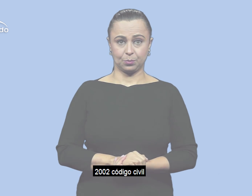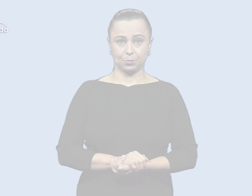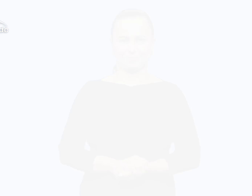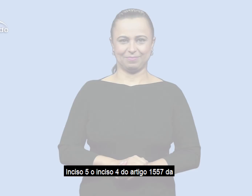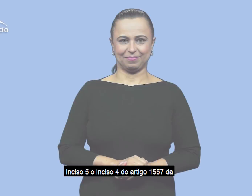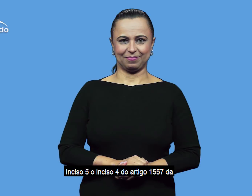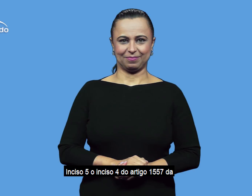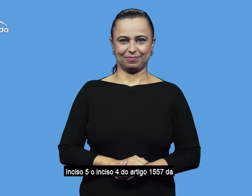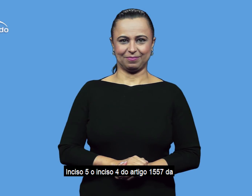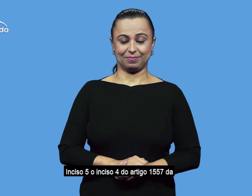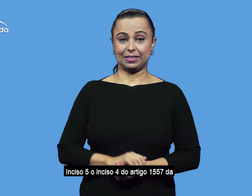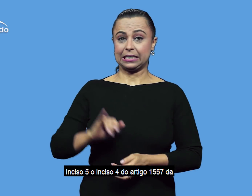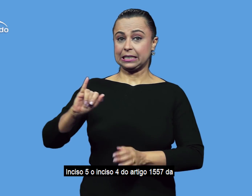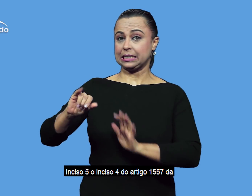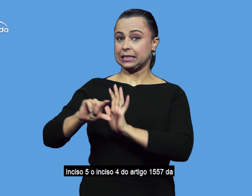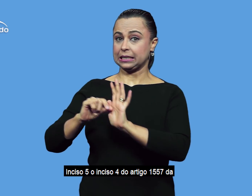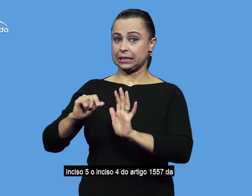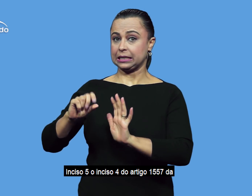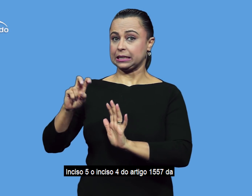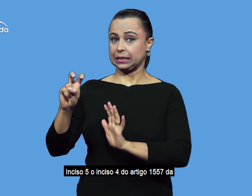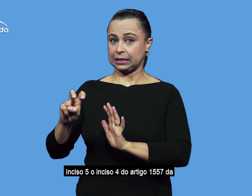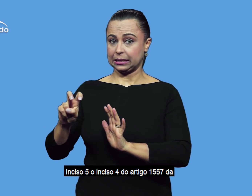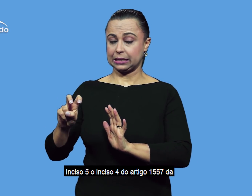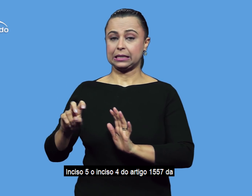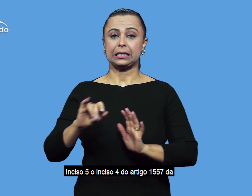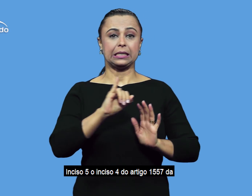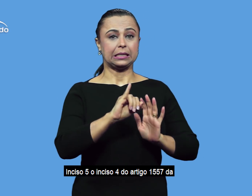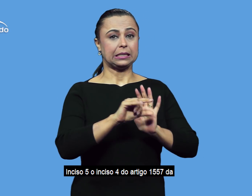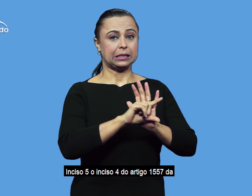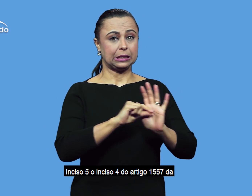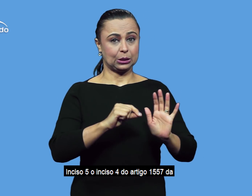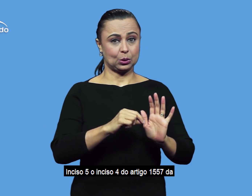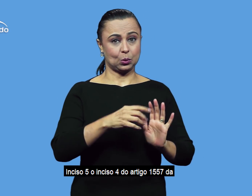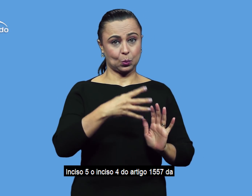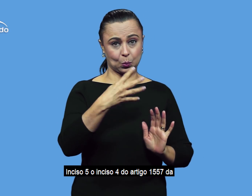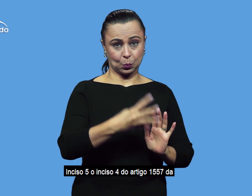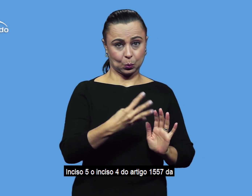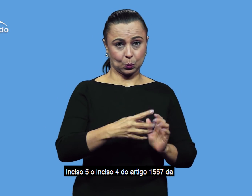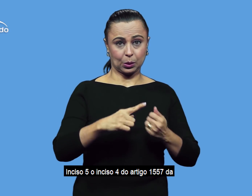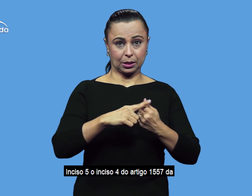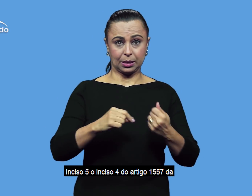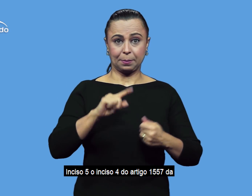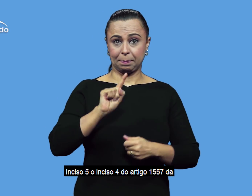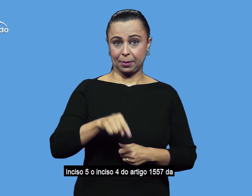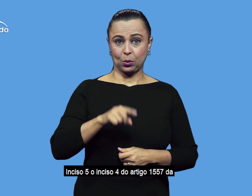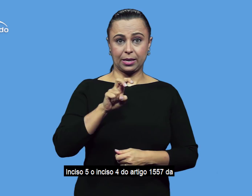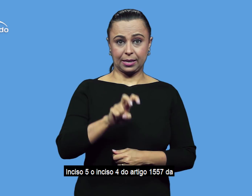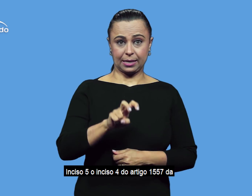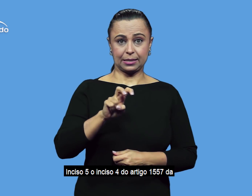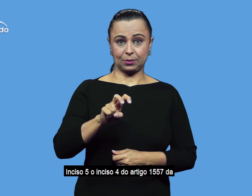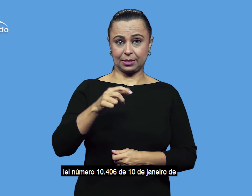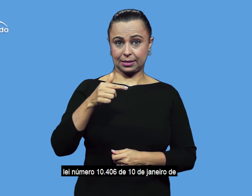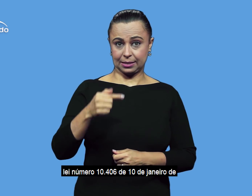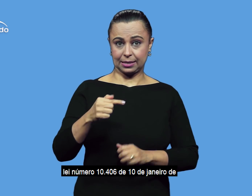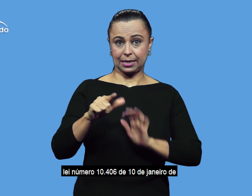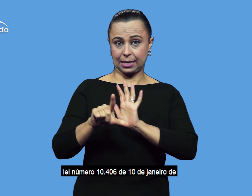o inciso 5o inciso 4 do artigo 1557 da lei número